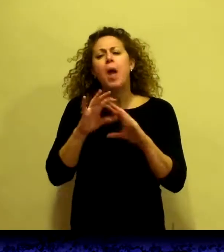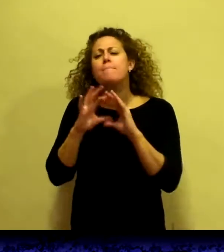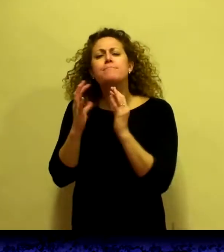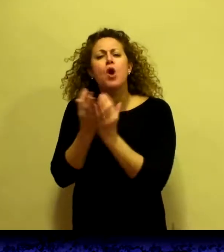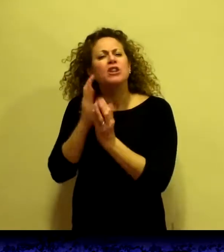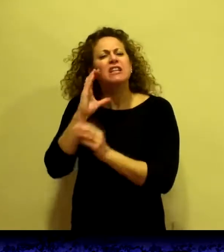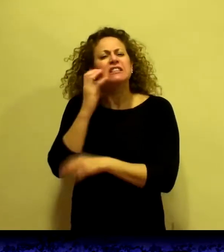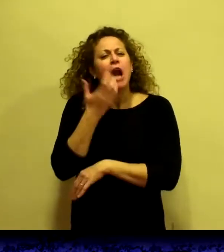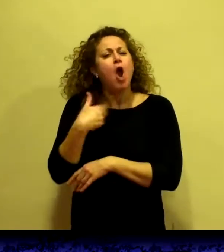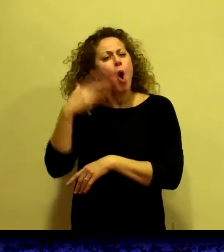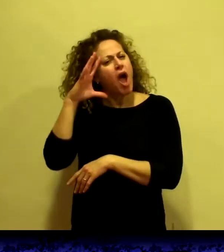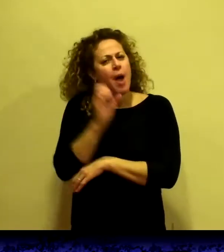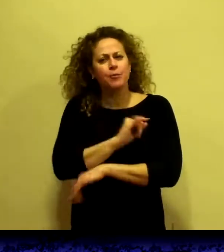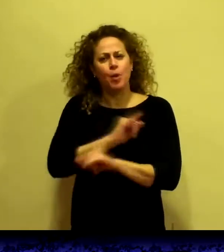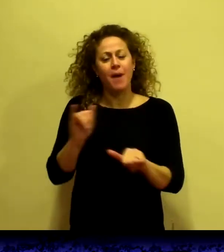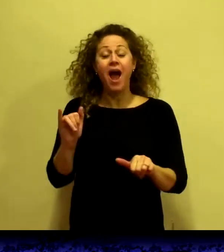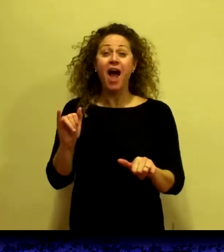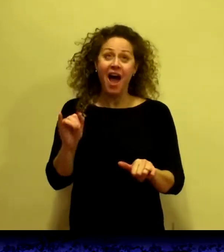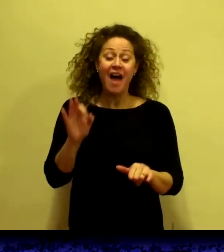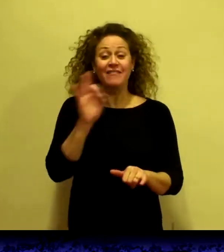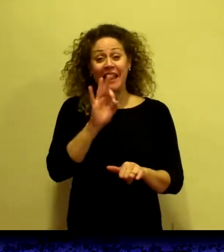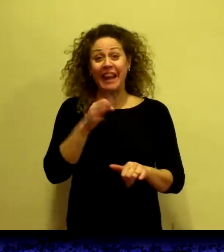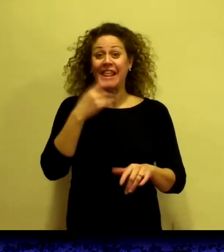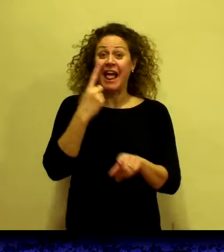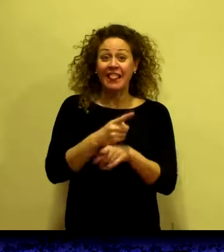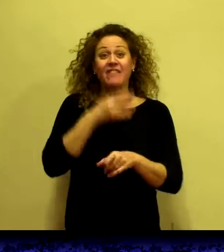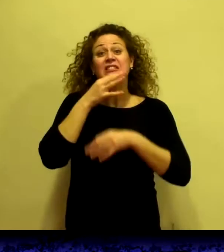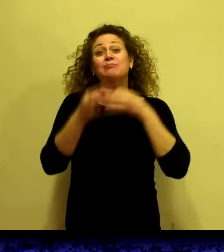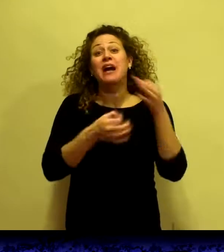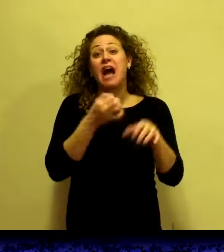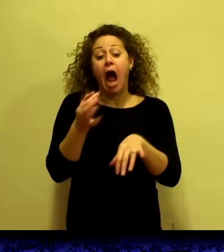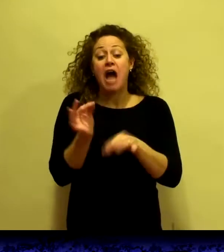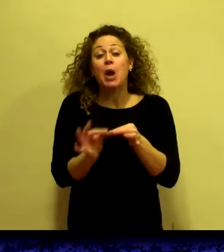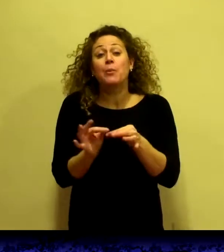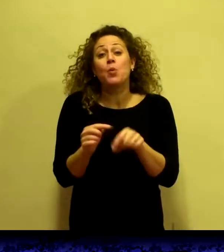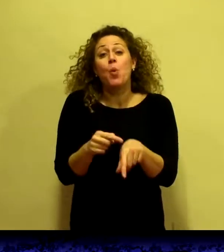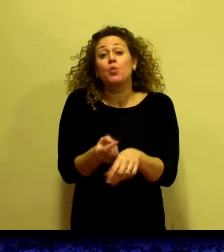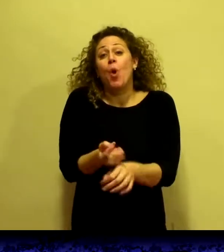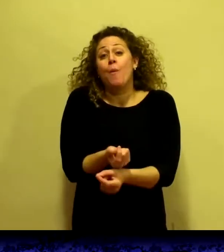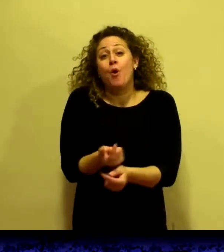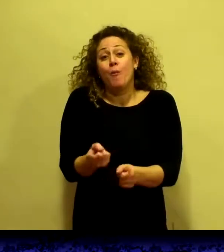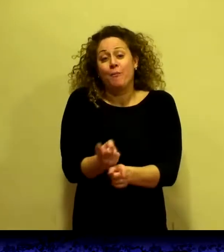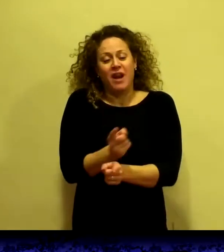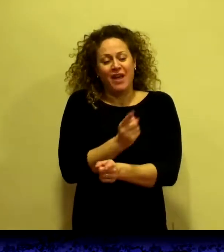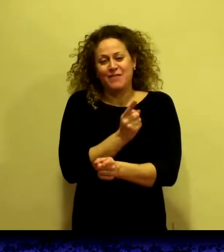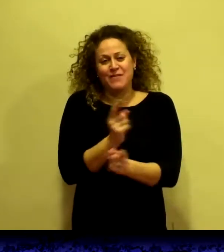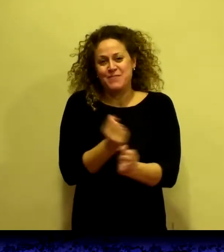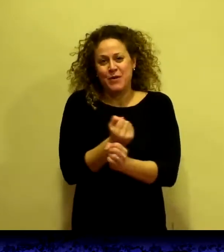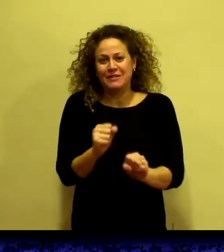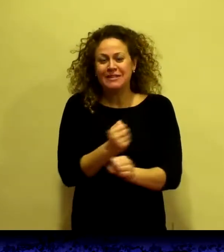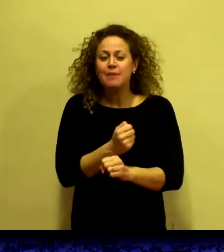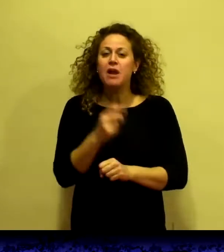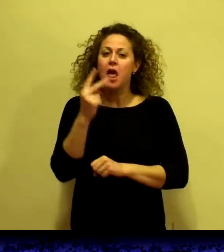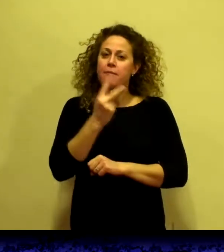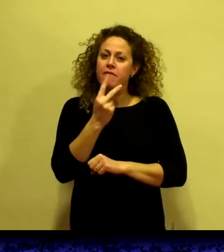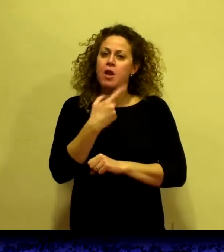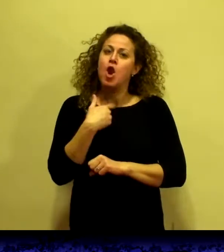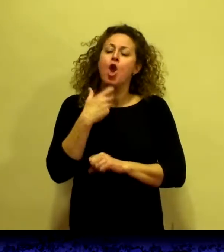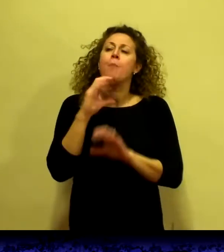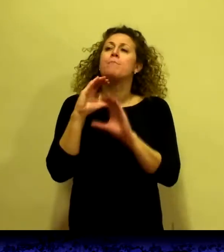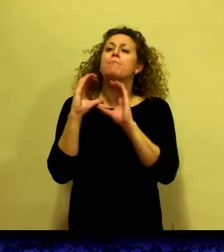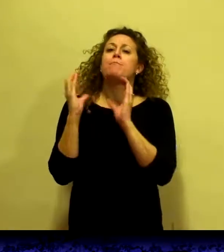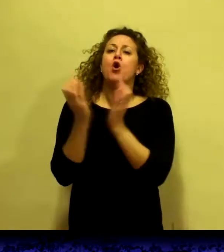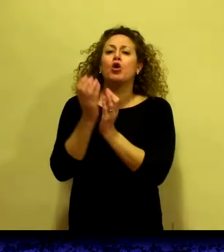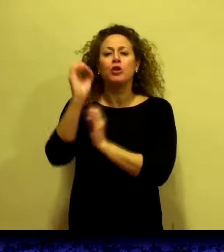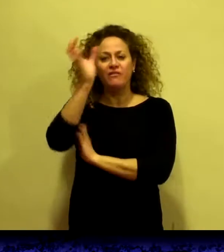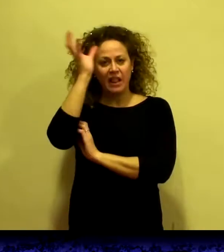io. Non basterebbero pochi minuti per spiegarlo. Ma è un mondo di fantasia, però, che